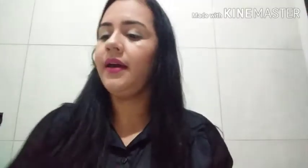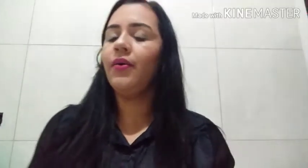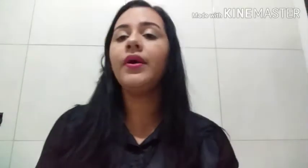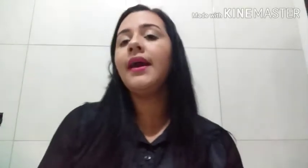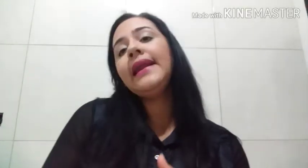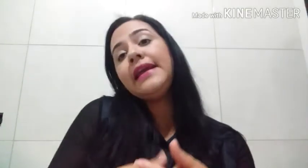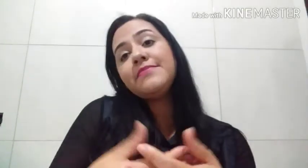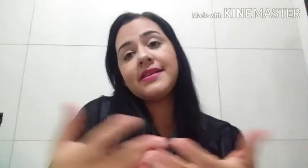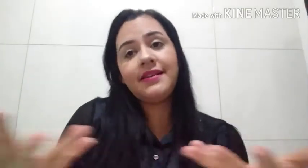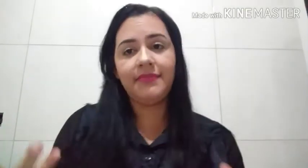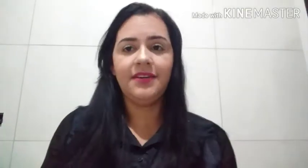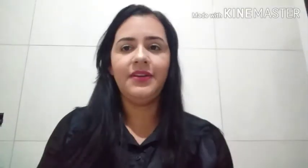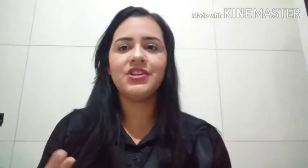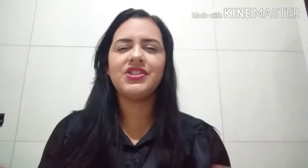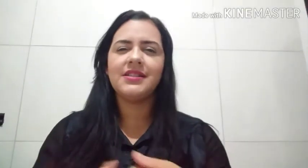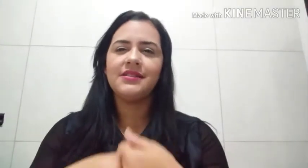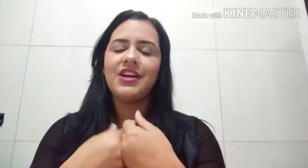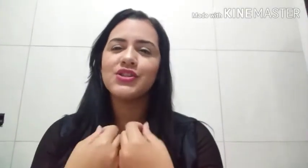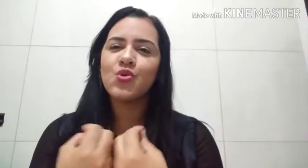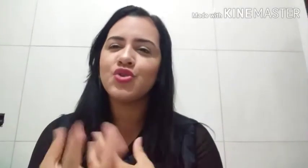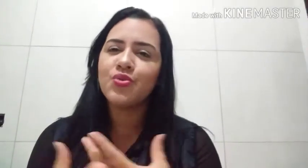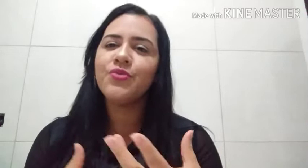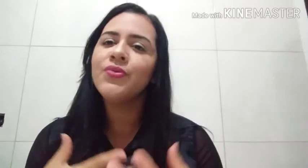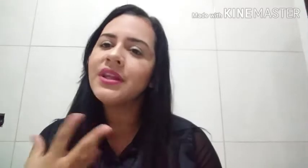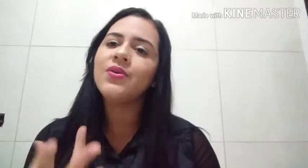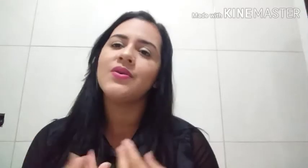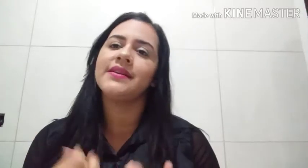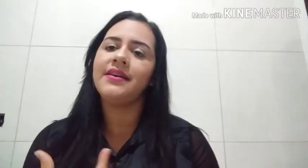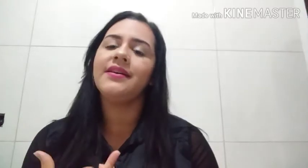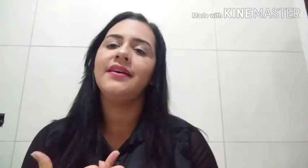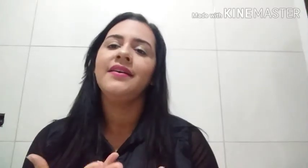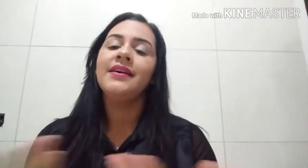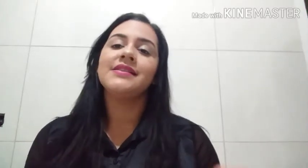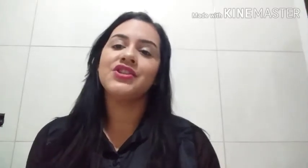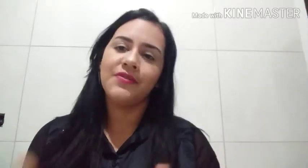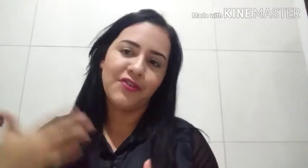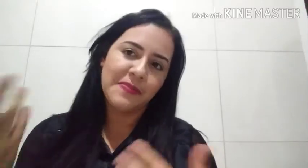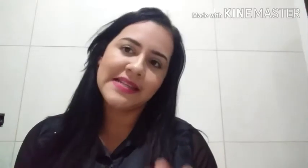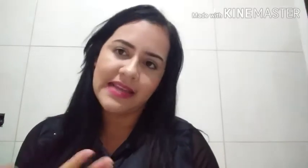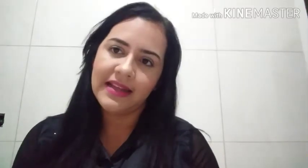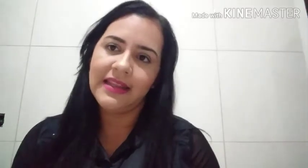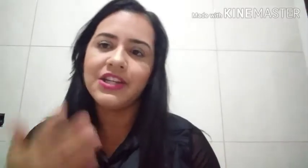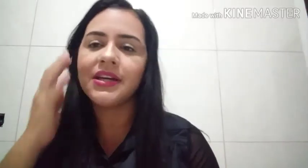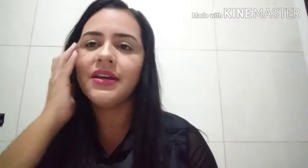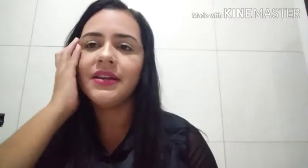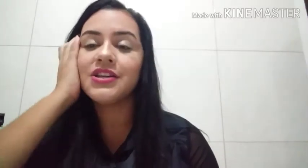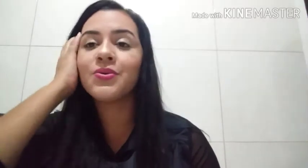o que é Libras, então, né? A gente já desconstruiu muita coisa aqui, né? Se a gente fosse passar a tarde aqui